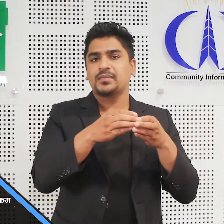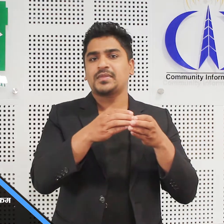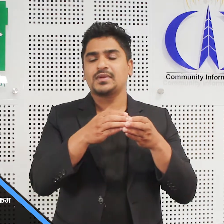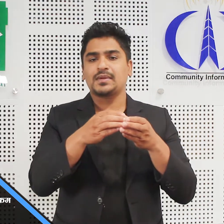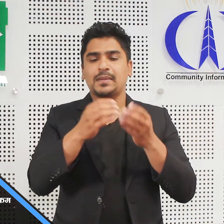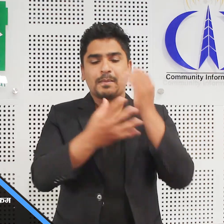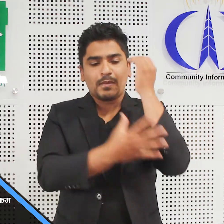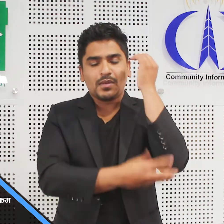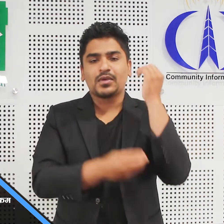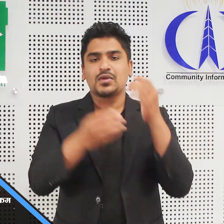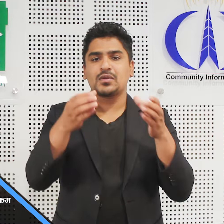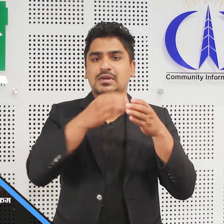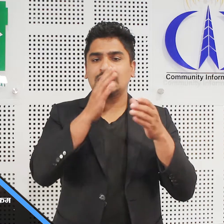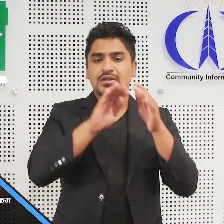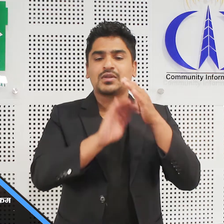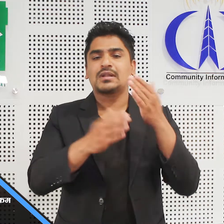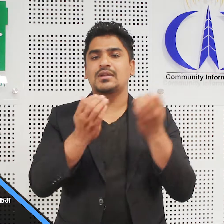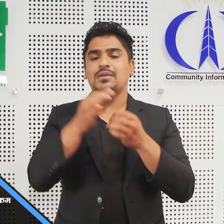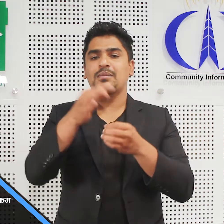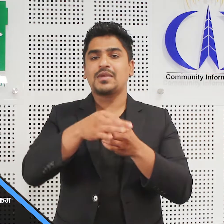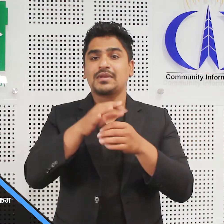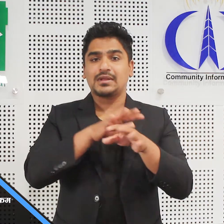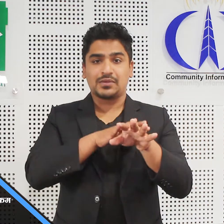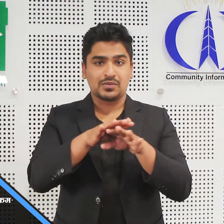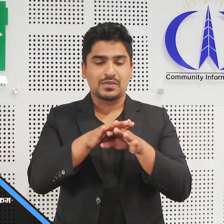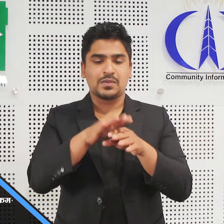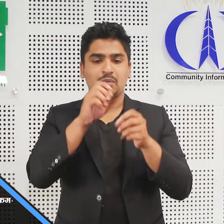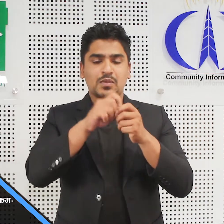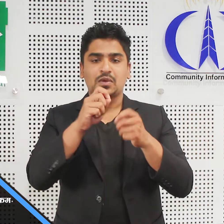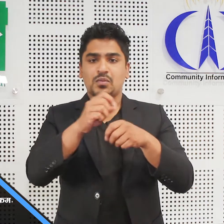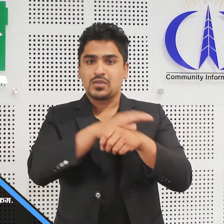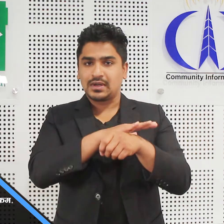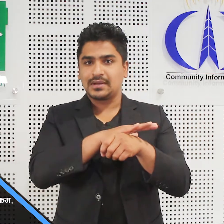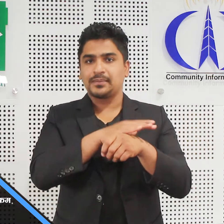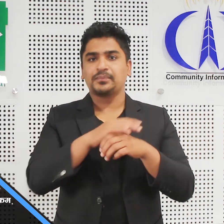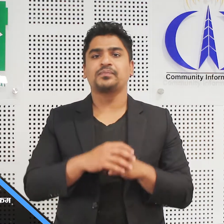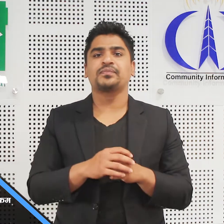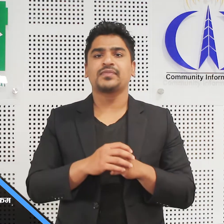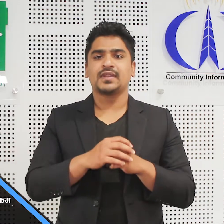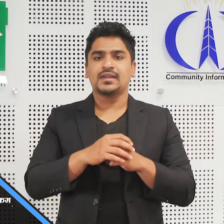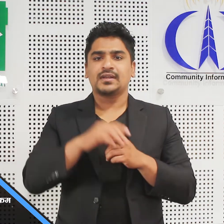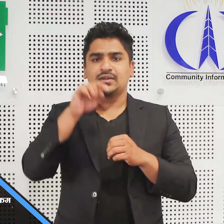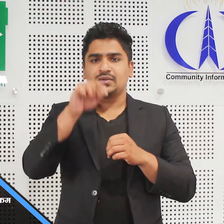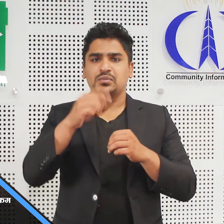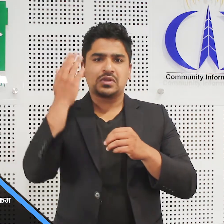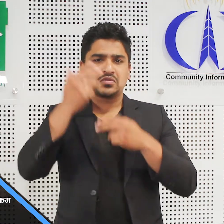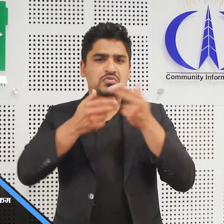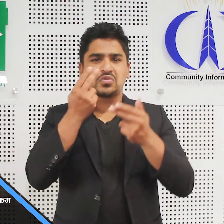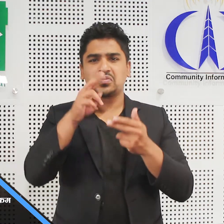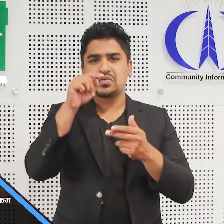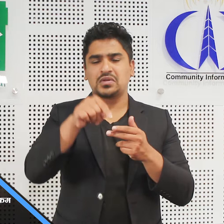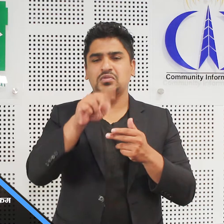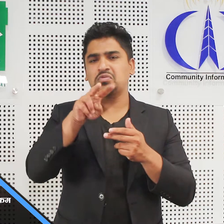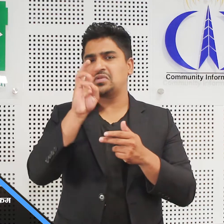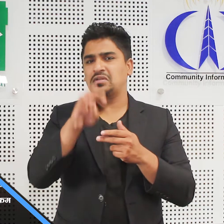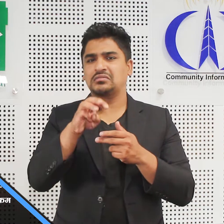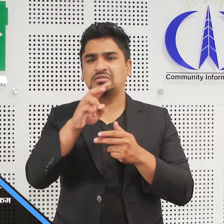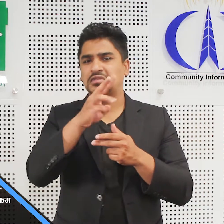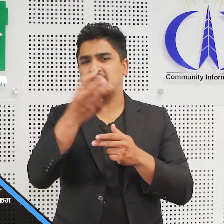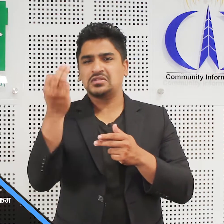विपन्न वर्गले सञ्चालन गरेको व्यवसायमा पारेको प्रभाव, पहिला 6-7 हजार चल्थ्यो सर, अहिले चल्दैन, त्यो 1,000-2,300 रुपियाँ हुन्छ, त्यसले गुजर